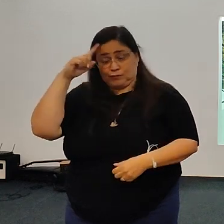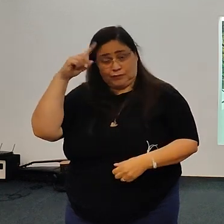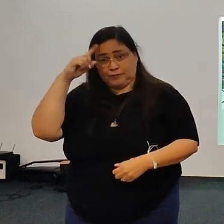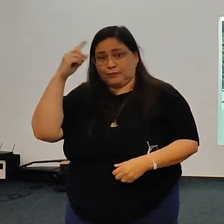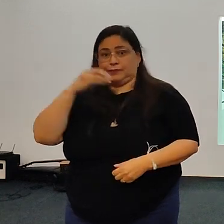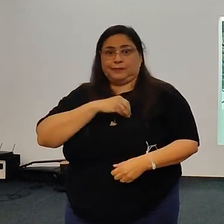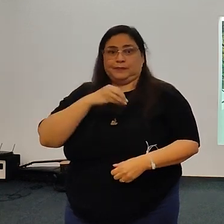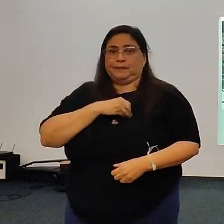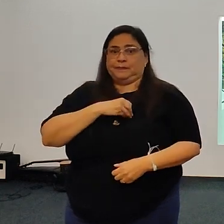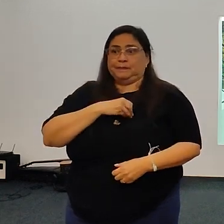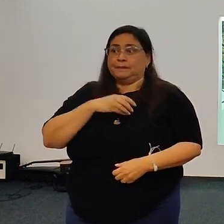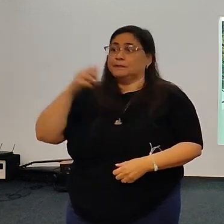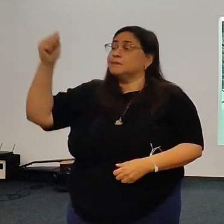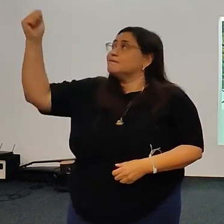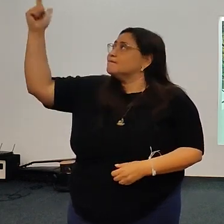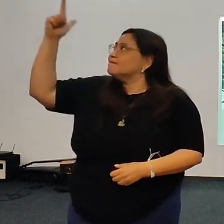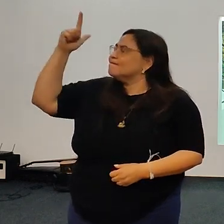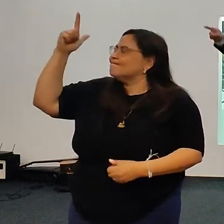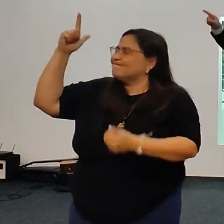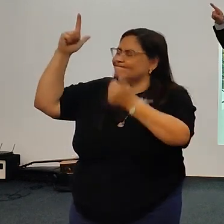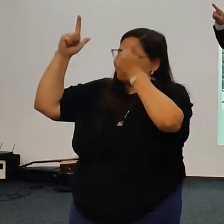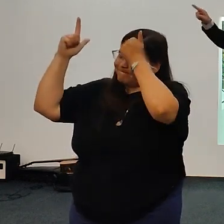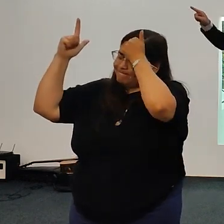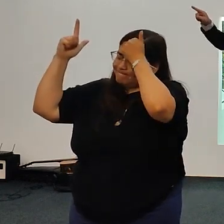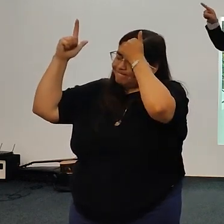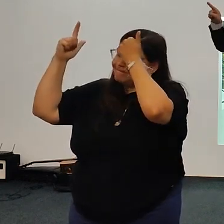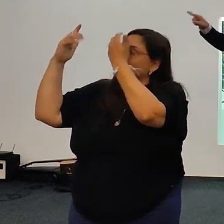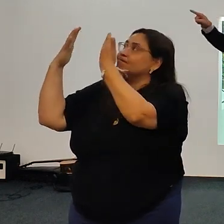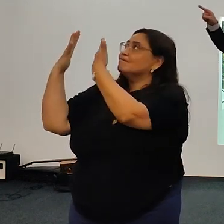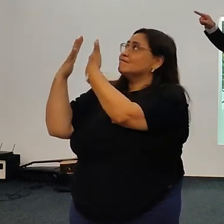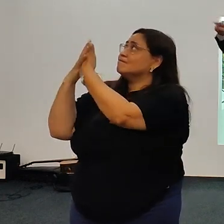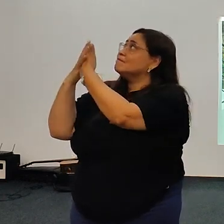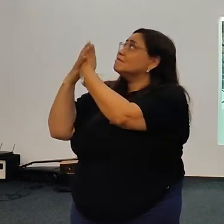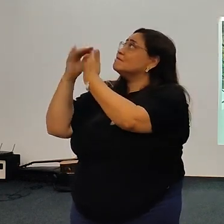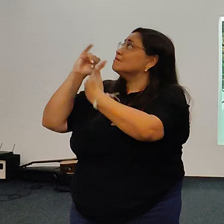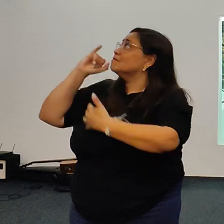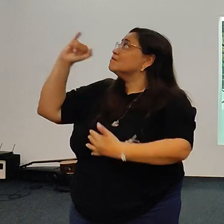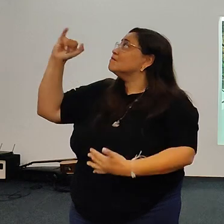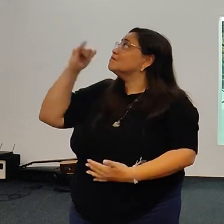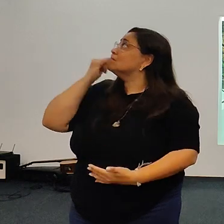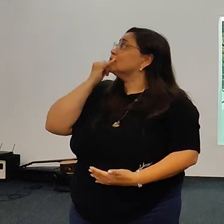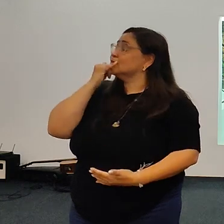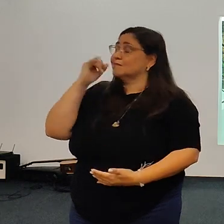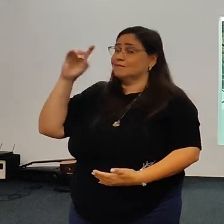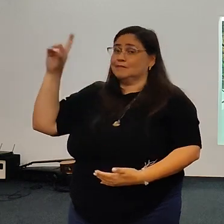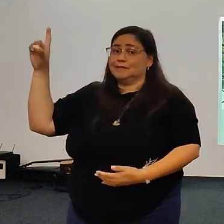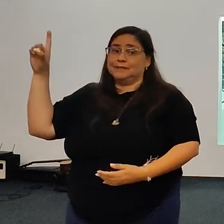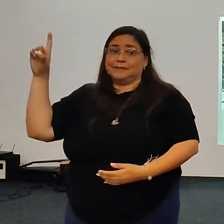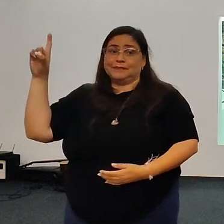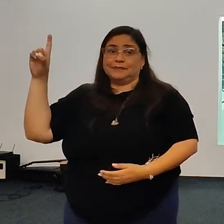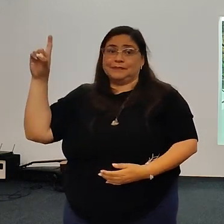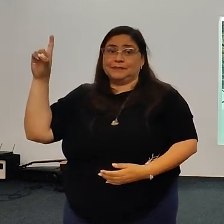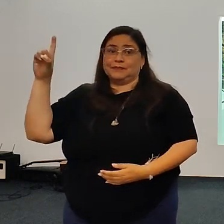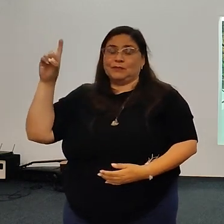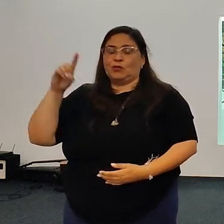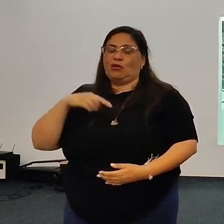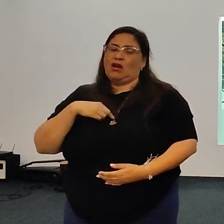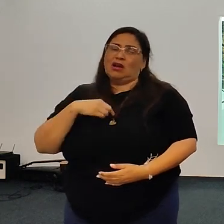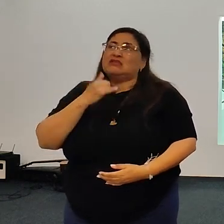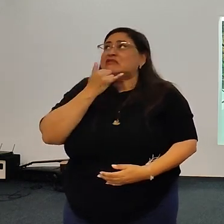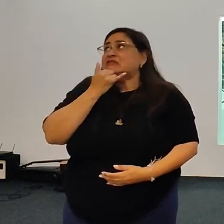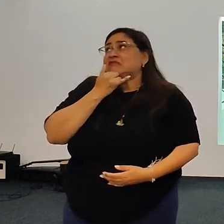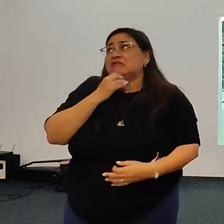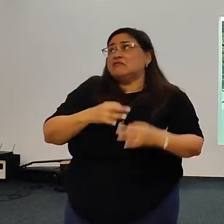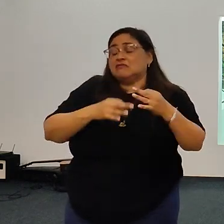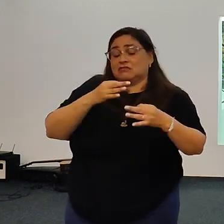é, eu estou na luz a ponto de reconhecer o meu erro e confessar os meus pecados a Deus? Ou eu justifico os